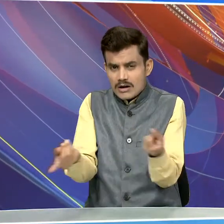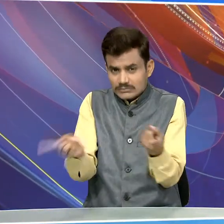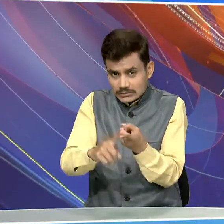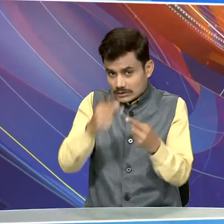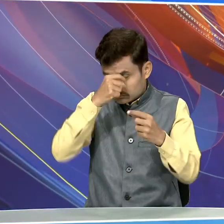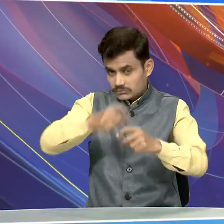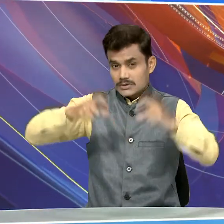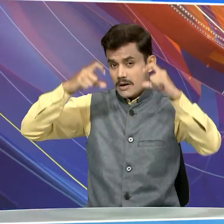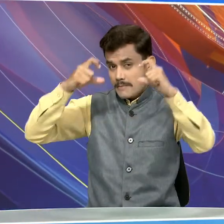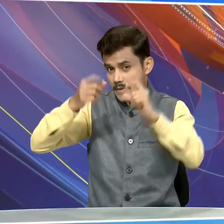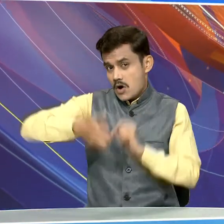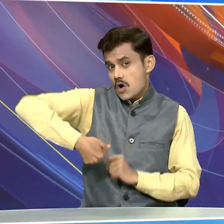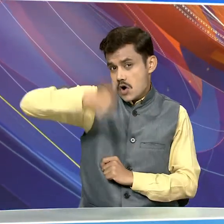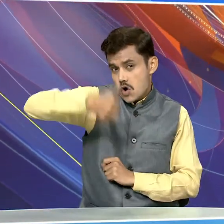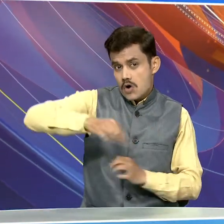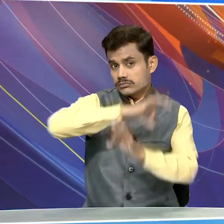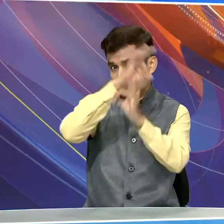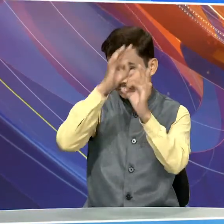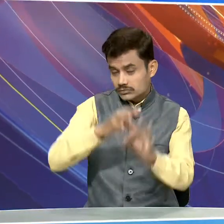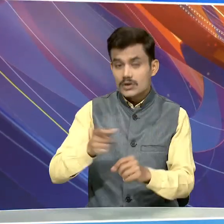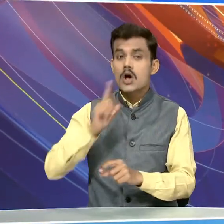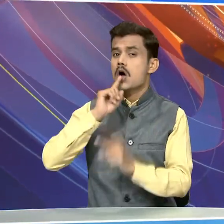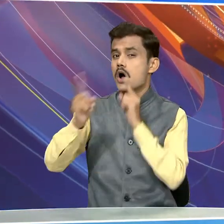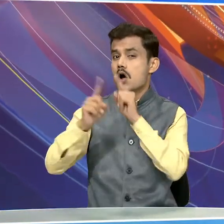से निपटने के लिए अधिकारियों को